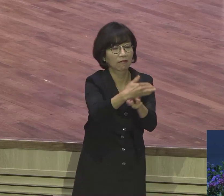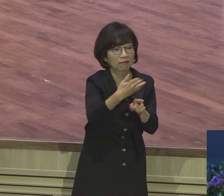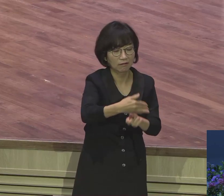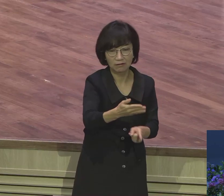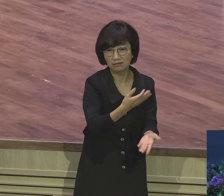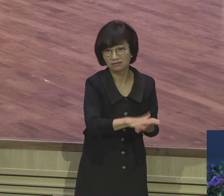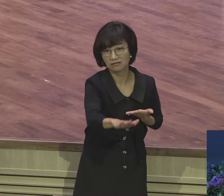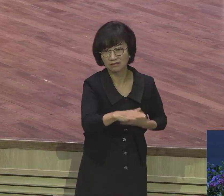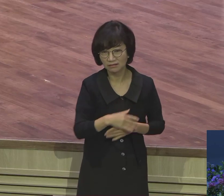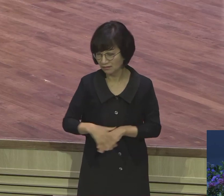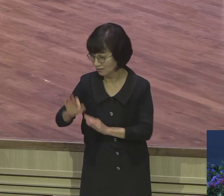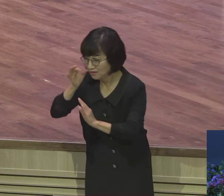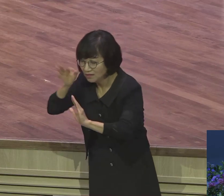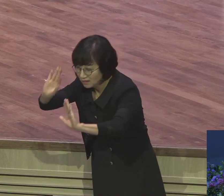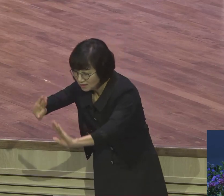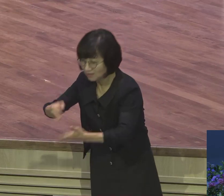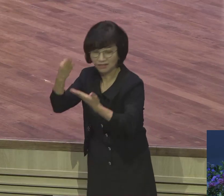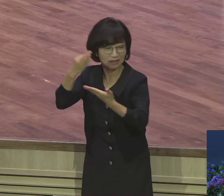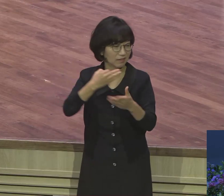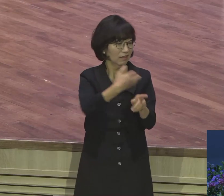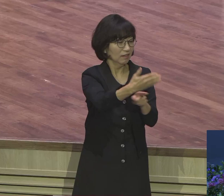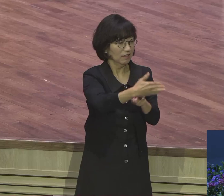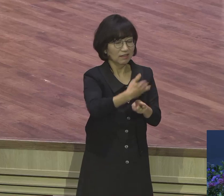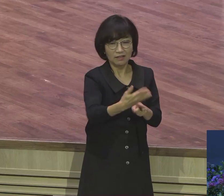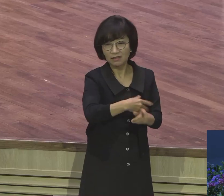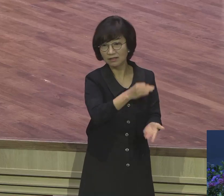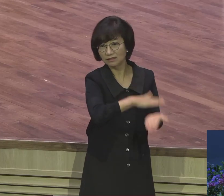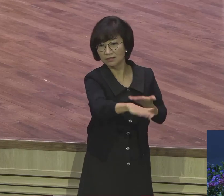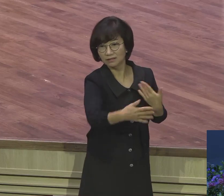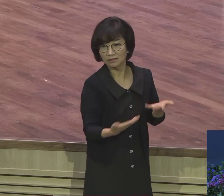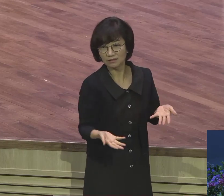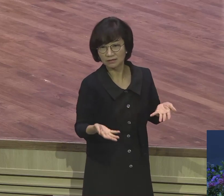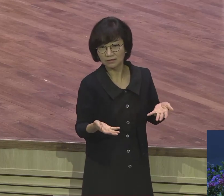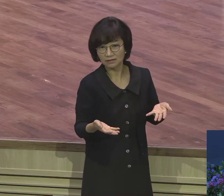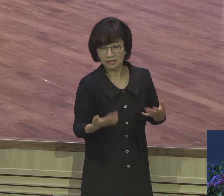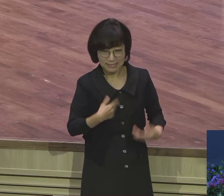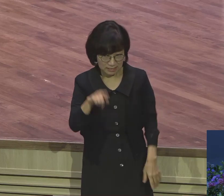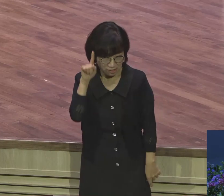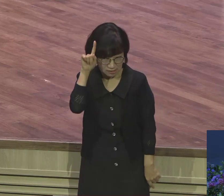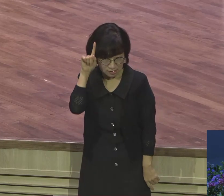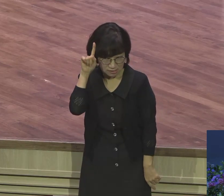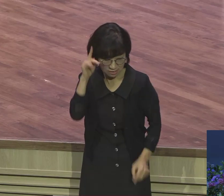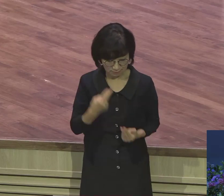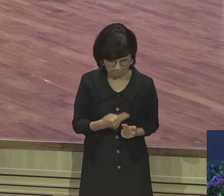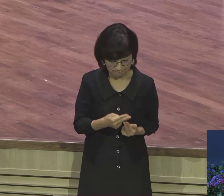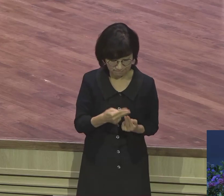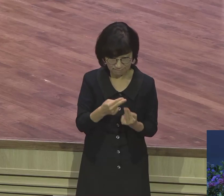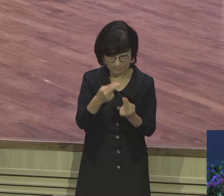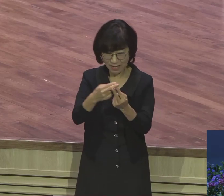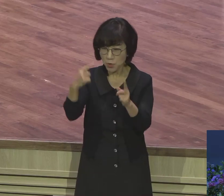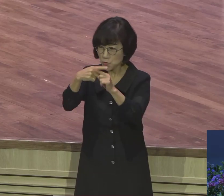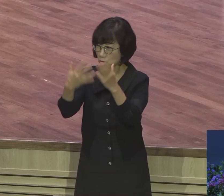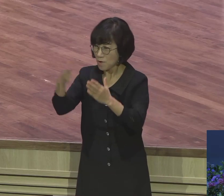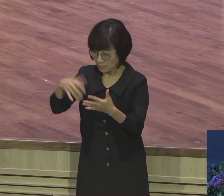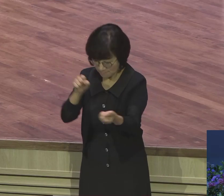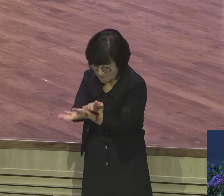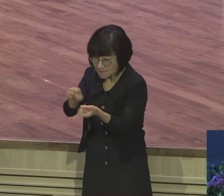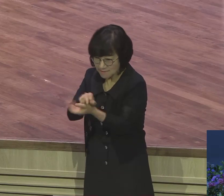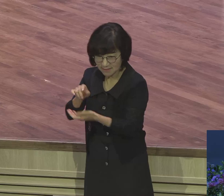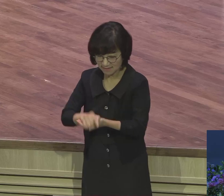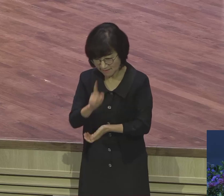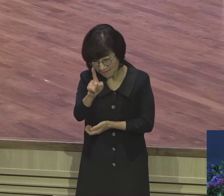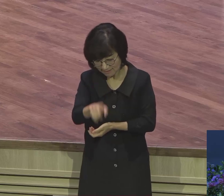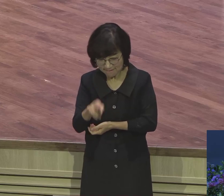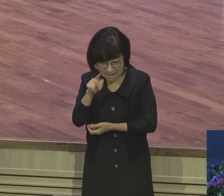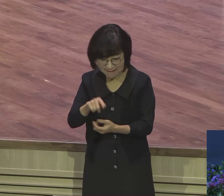그러니까 스트레스를 받아가지고 교회 와가지고 계속 문제 일으키는 거예요. 말썽지기는 겁니다. 이런저런 시비